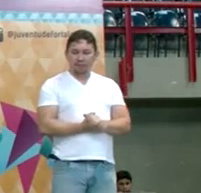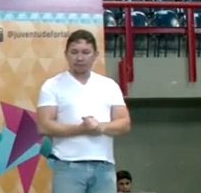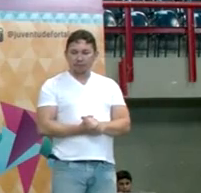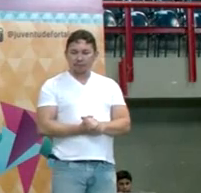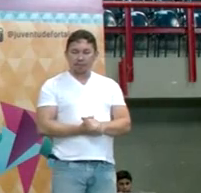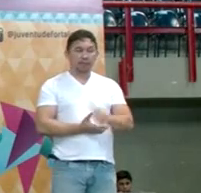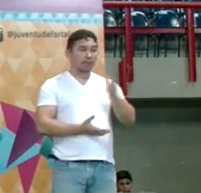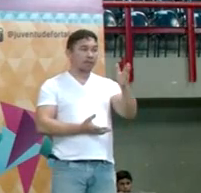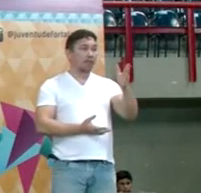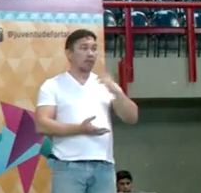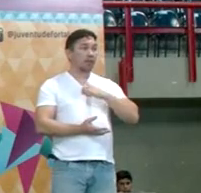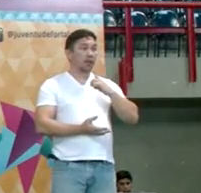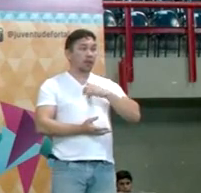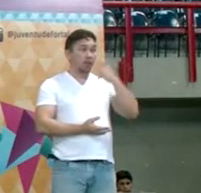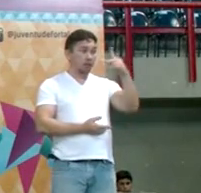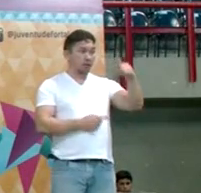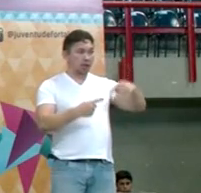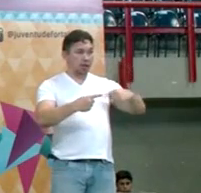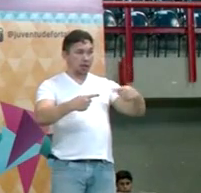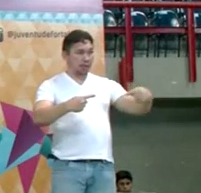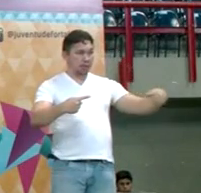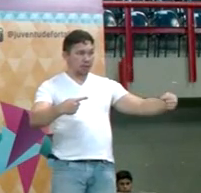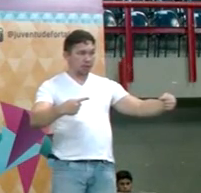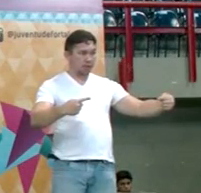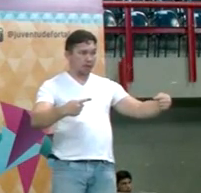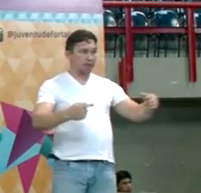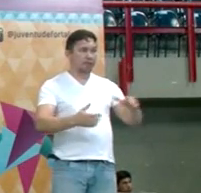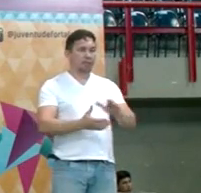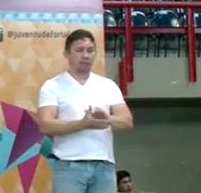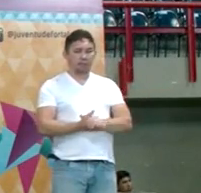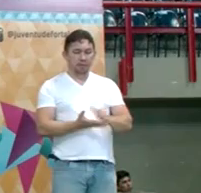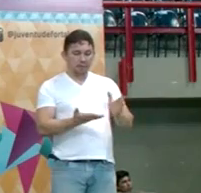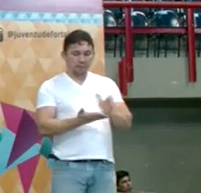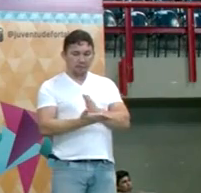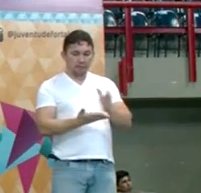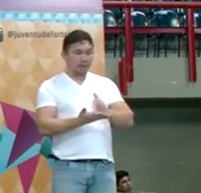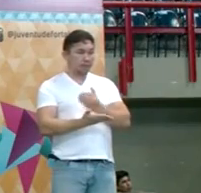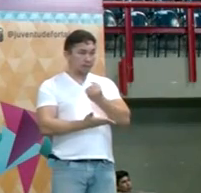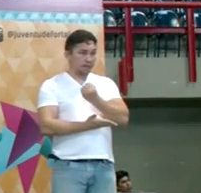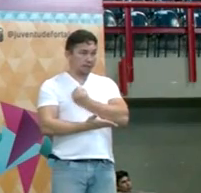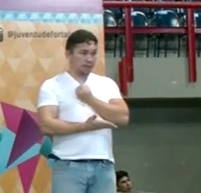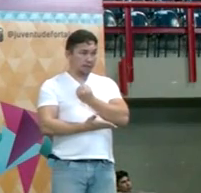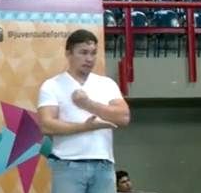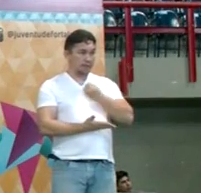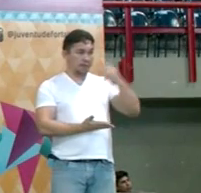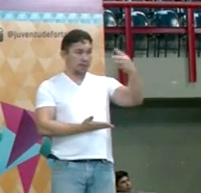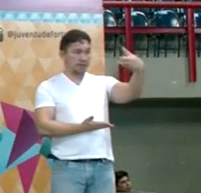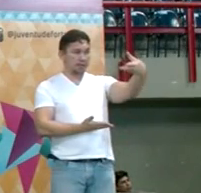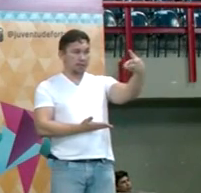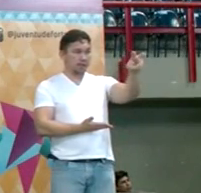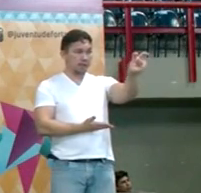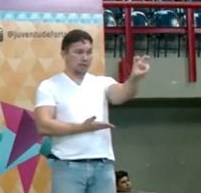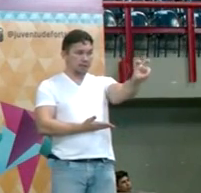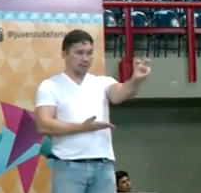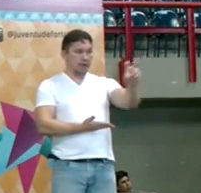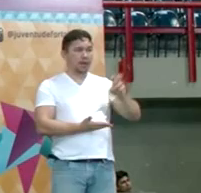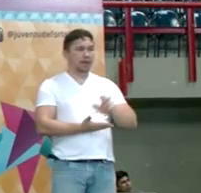Pessoal, eu queria que vocês pegassem o material de vocês na página de número